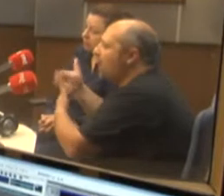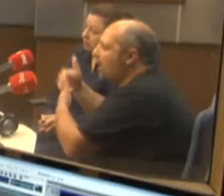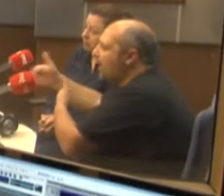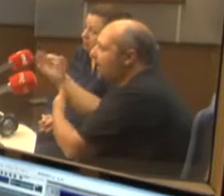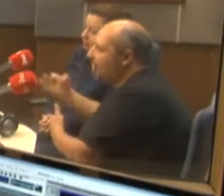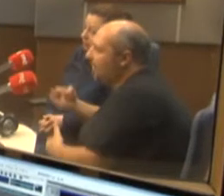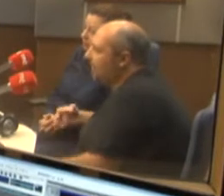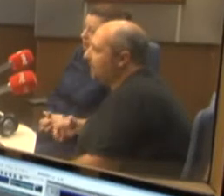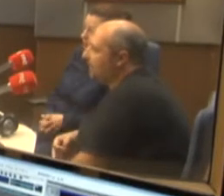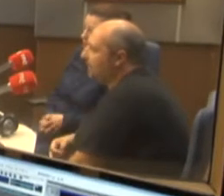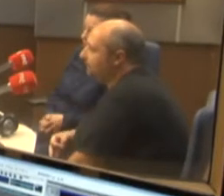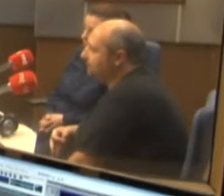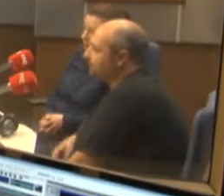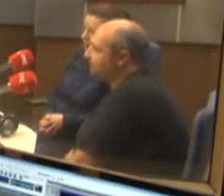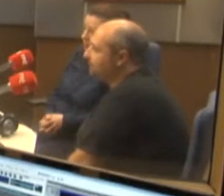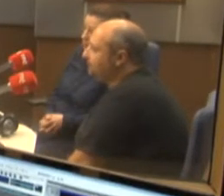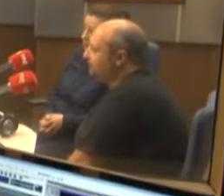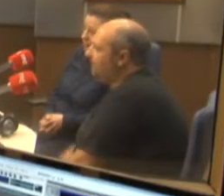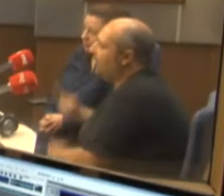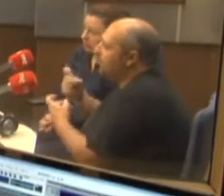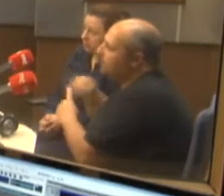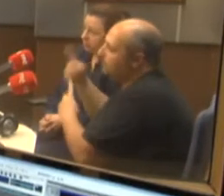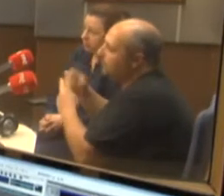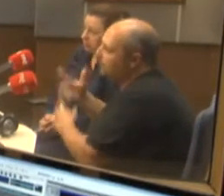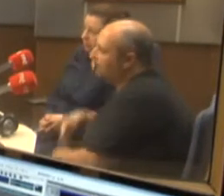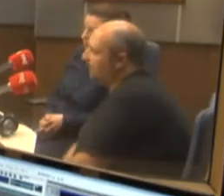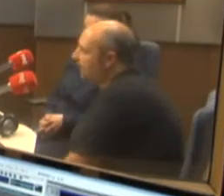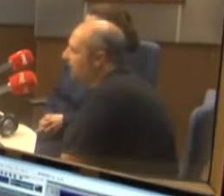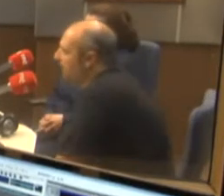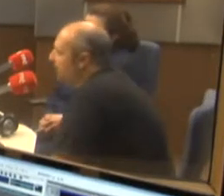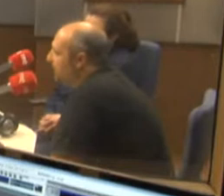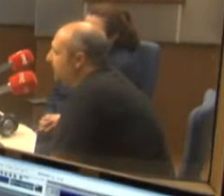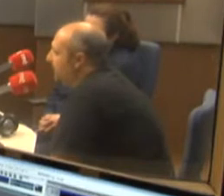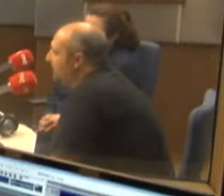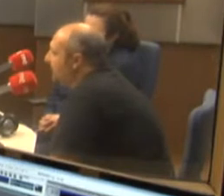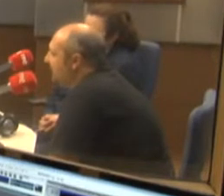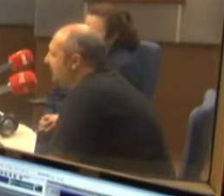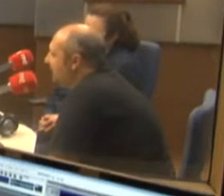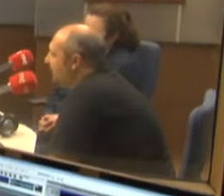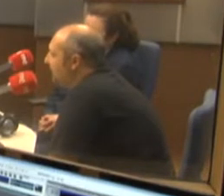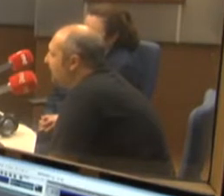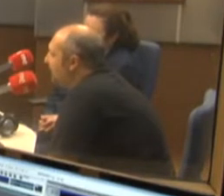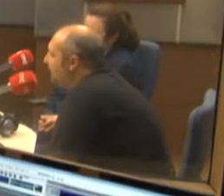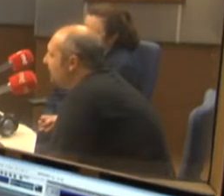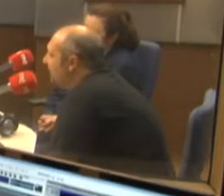atenderos? ¿Cuál es la siguiente necesidad más urgente que tenéis? Principalmente, como antes ha comentado la compañera,